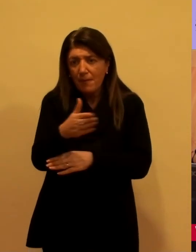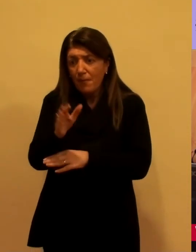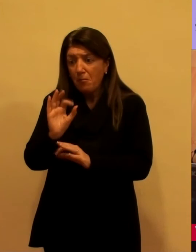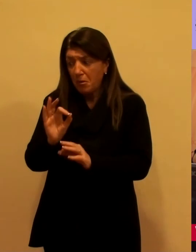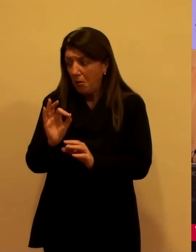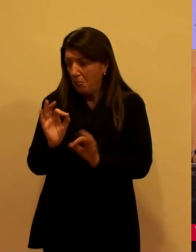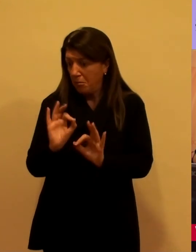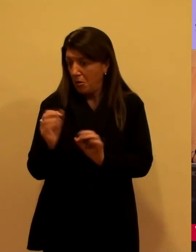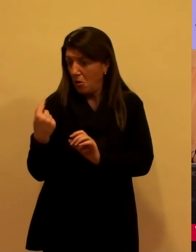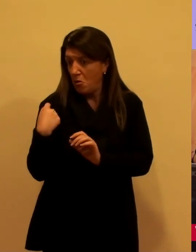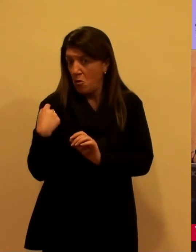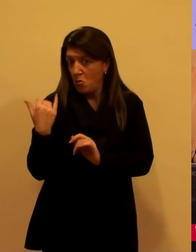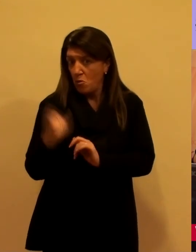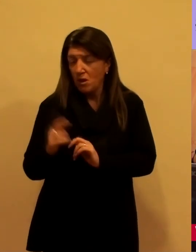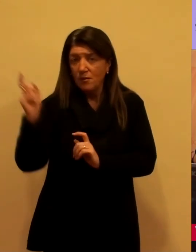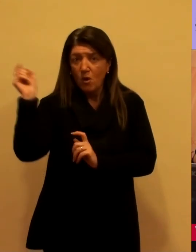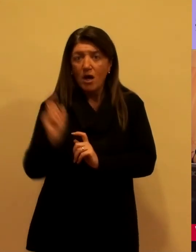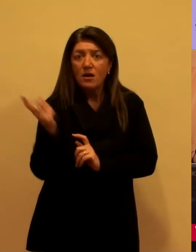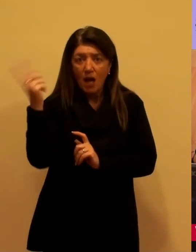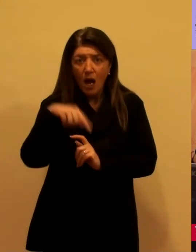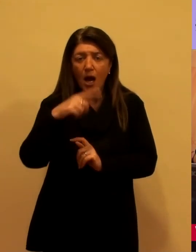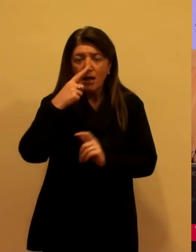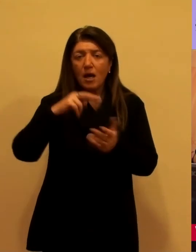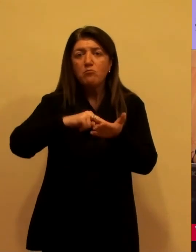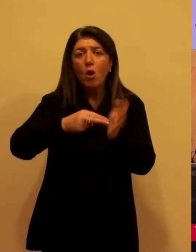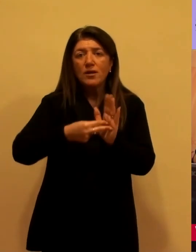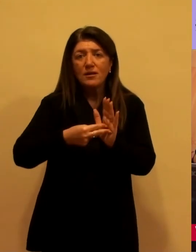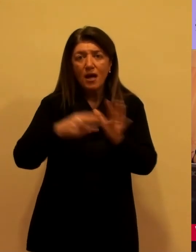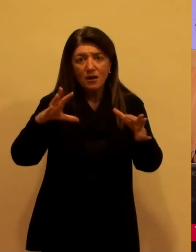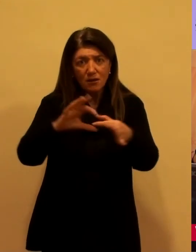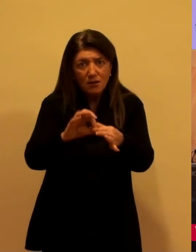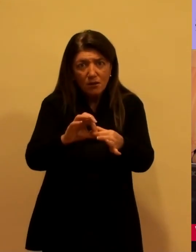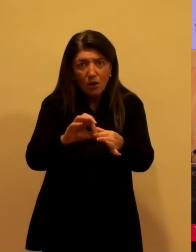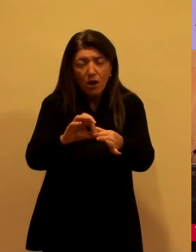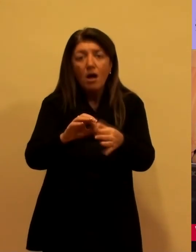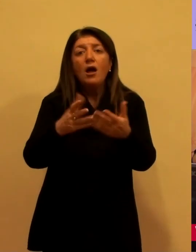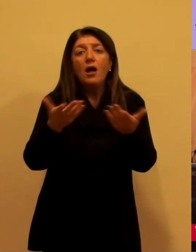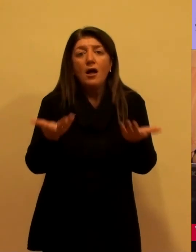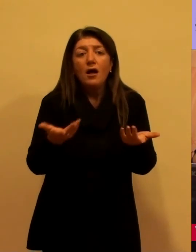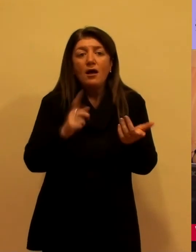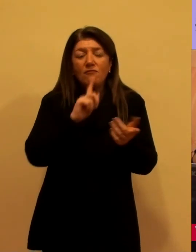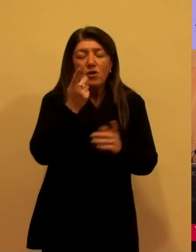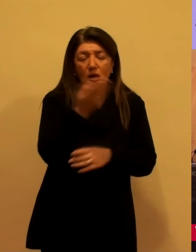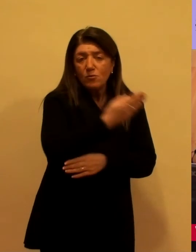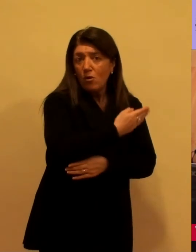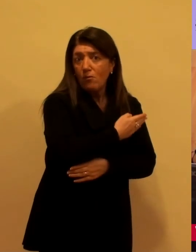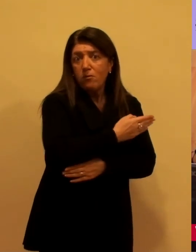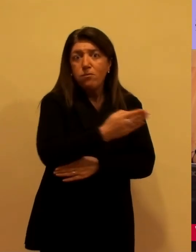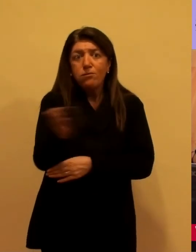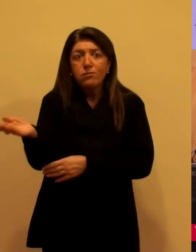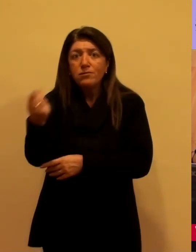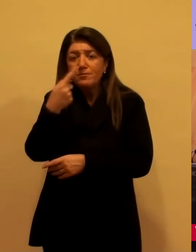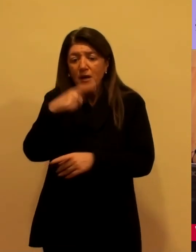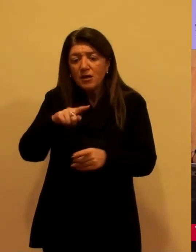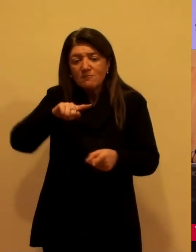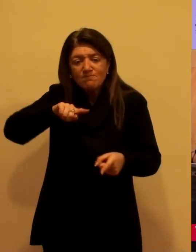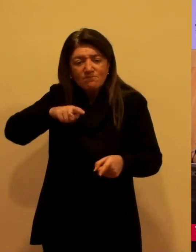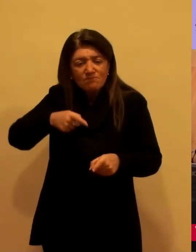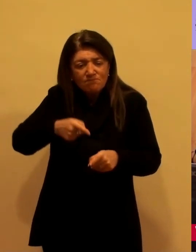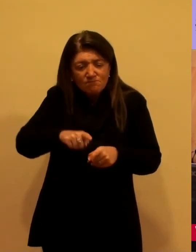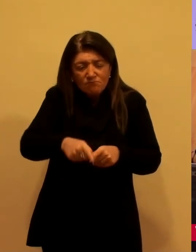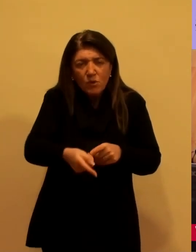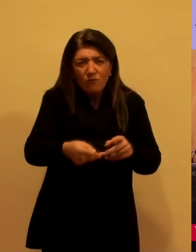giorni ultimamente, quindi andiamo ad aprirla proprio per arrivare ad approfondire con sempre